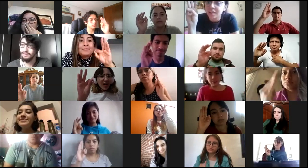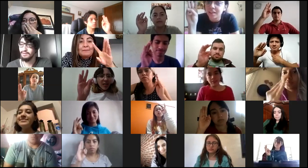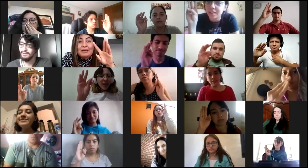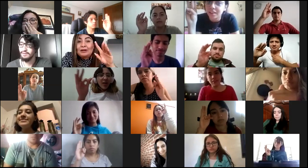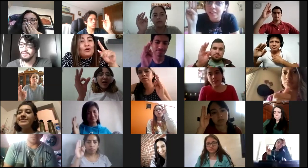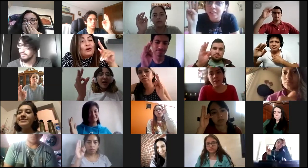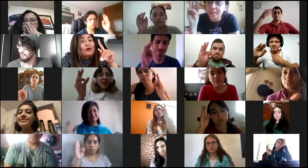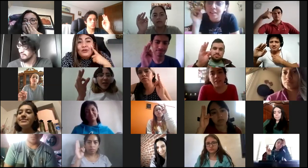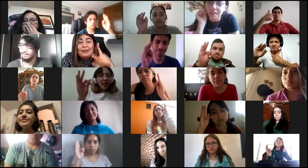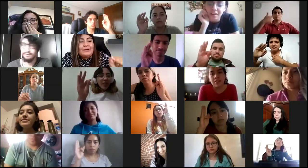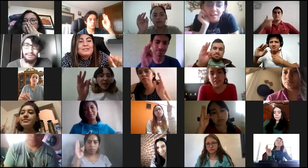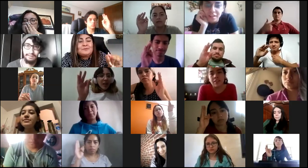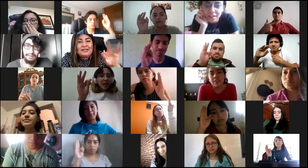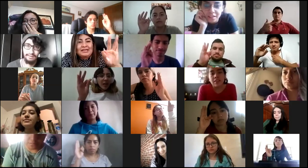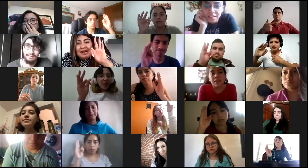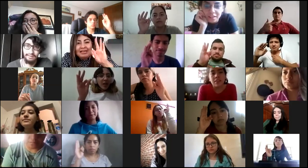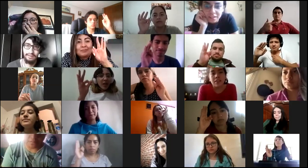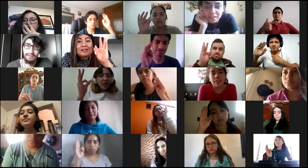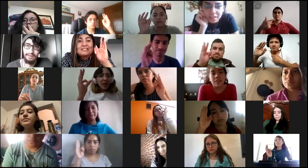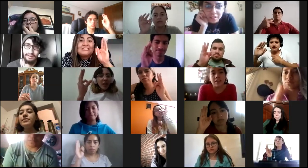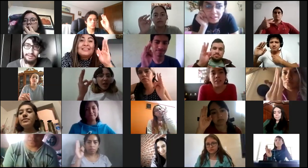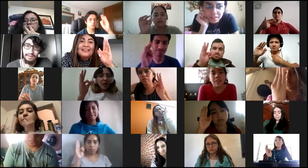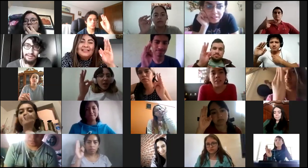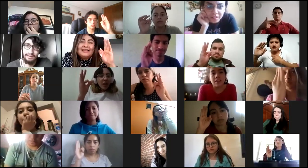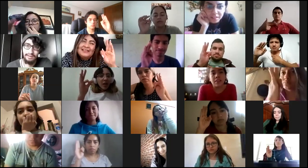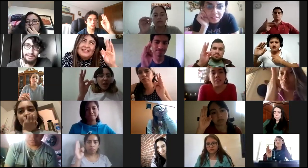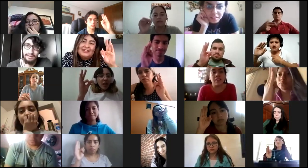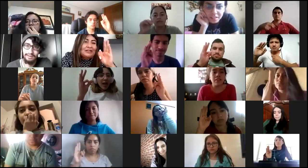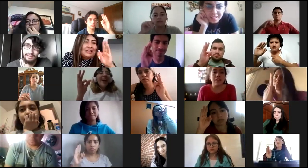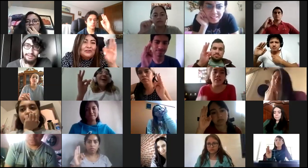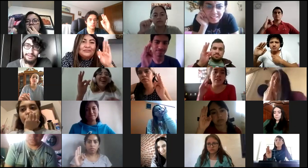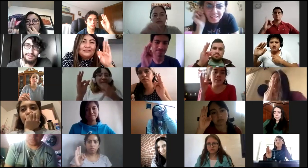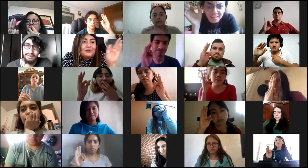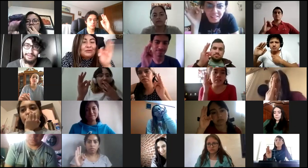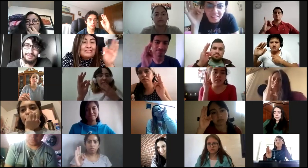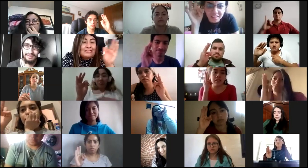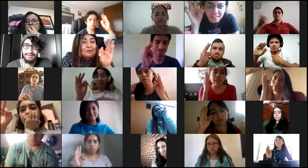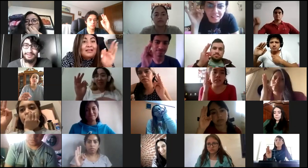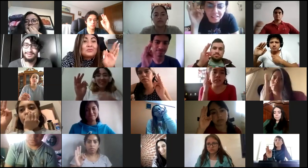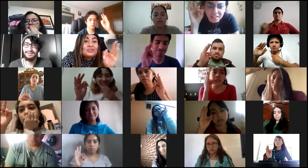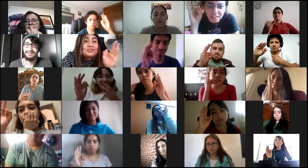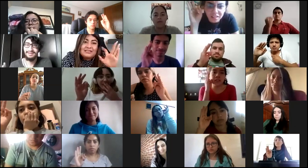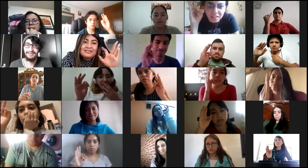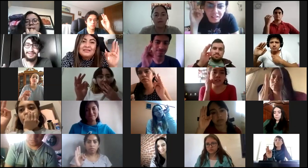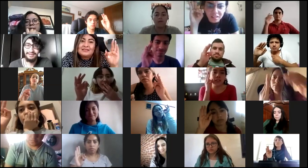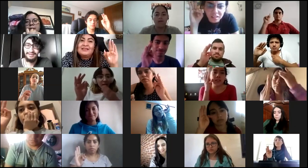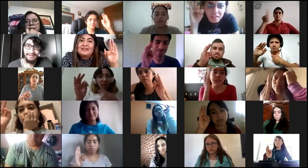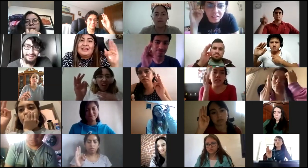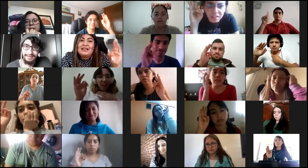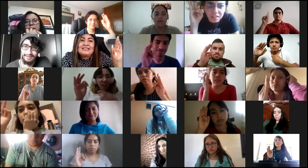Pero no, ojo, no la puedes poner aquí porque esta es la T en una configuración para ejecución de señas. La X es